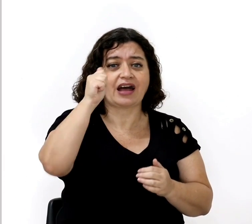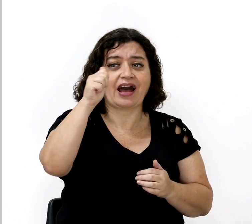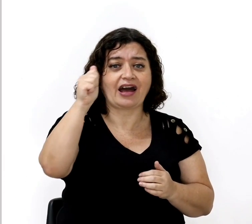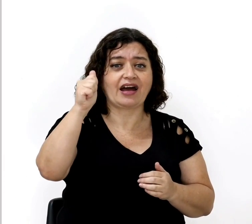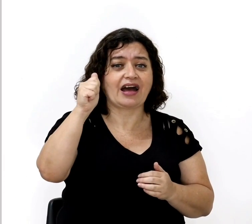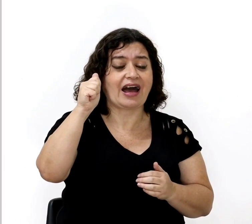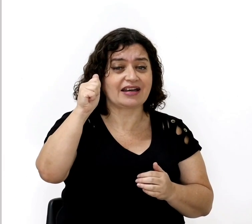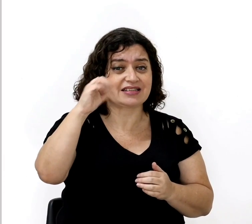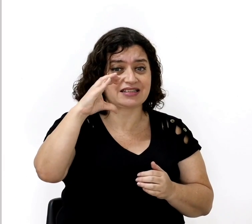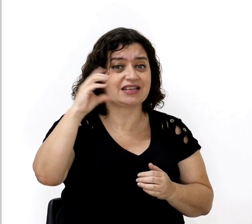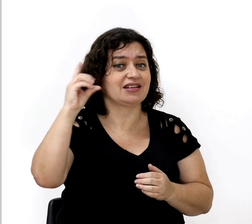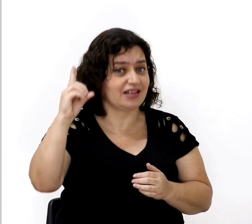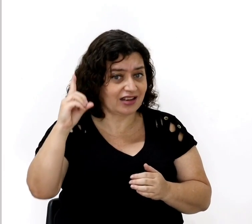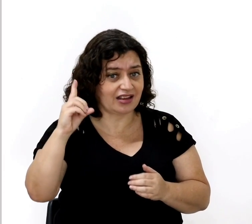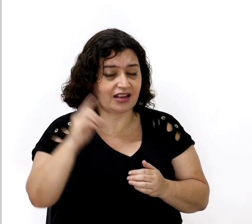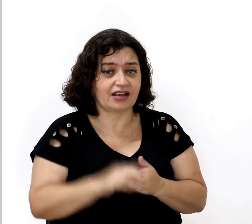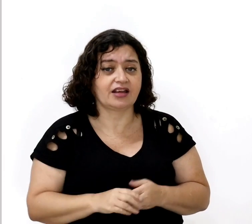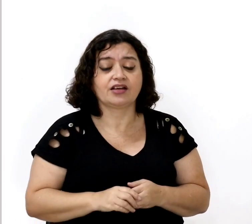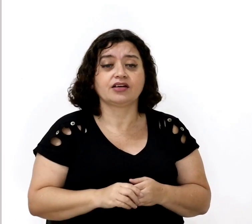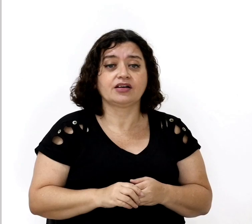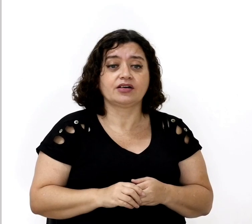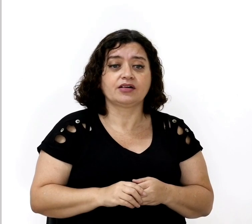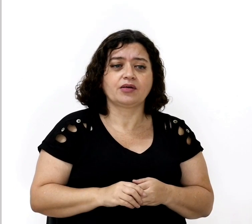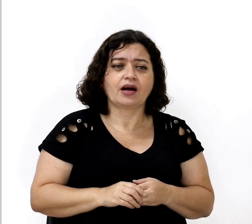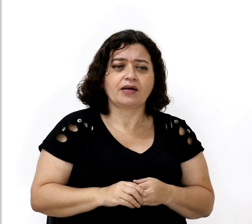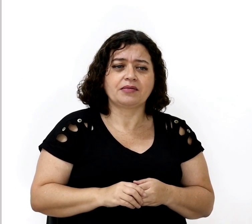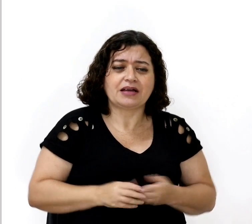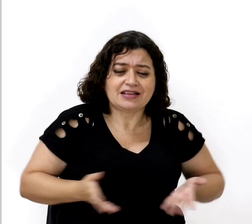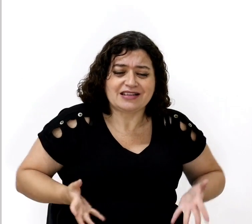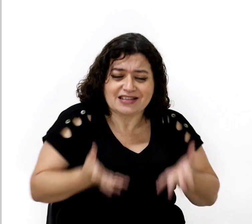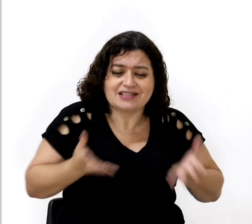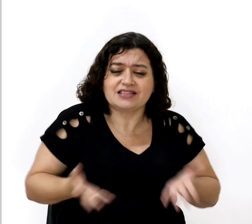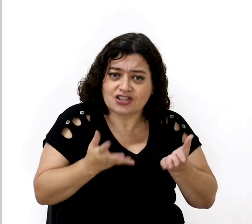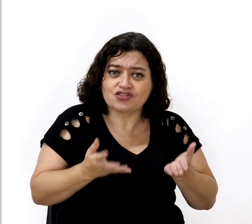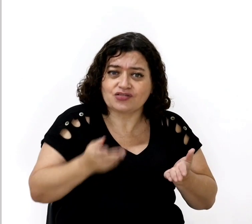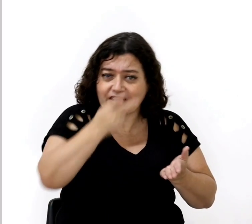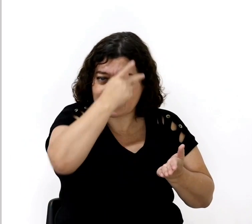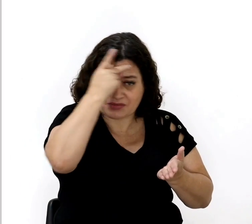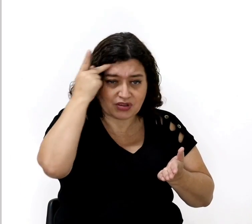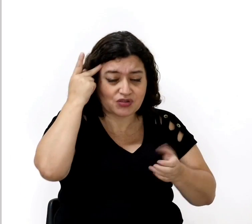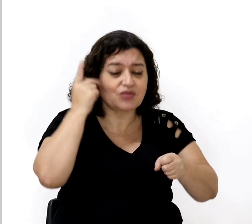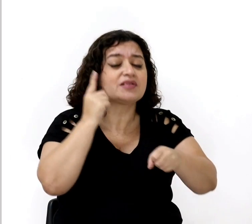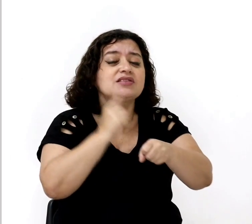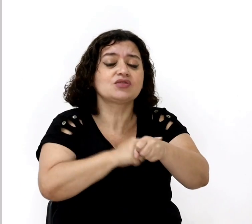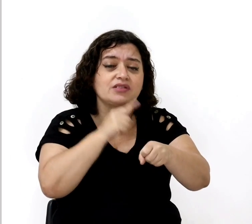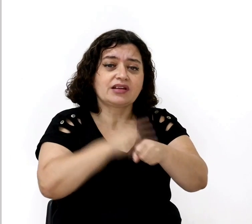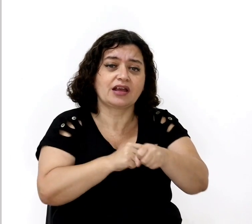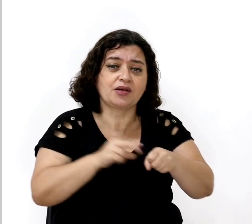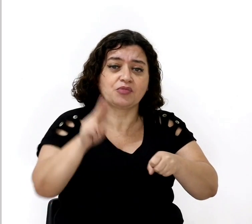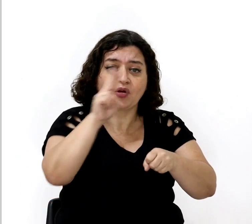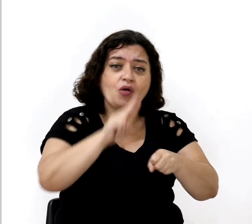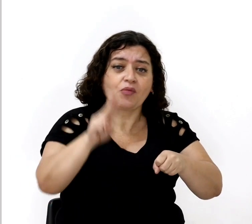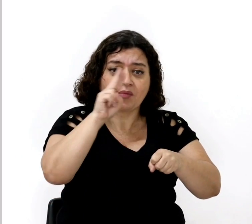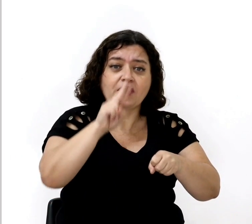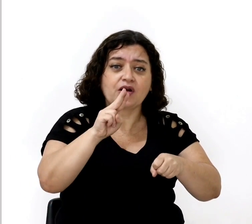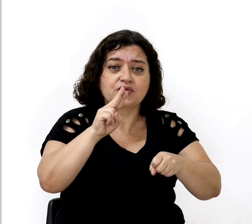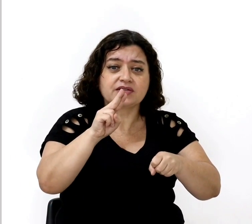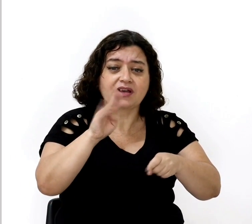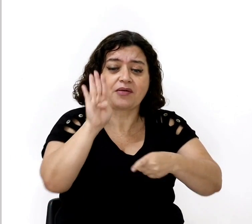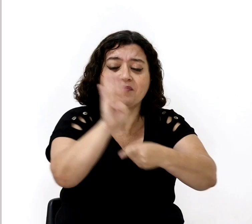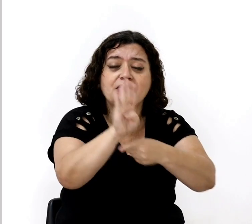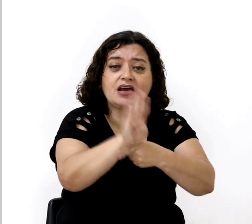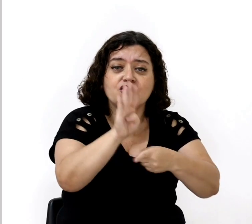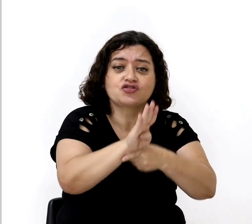podem ser incentivados a doar o tempo do seu serviço ou seus talentos. Você é médico, pode doar